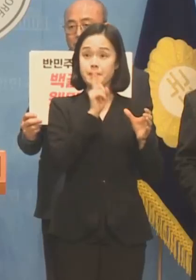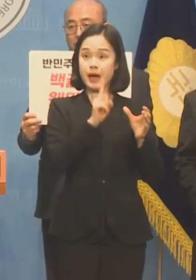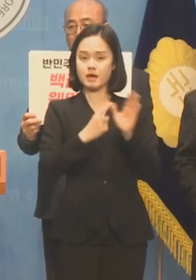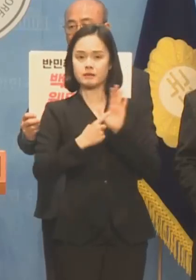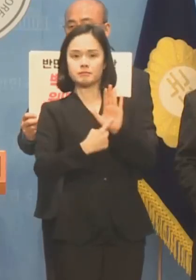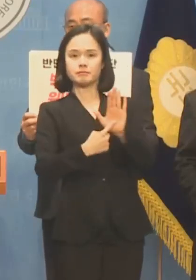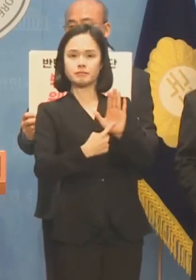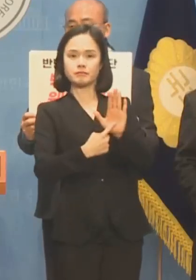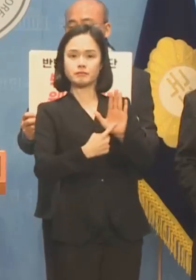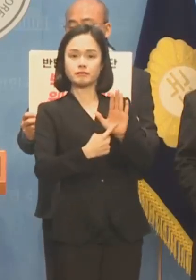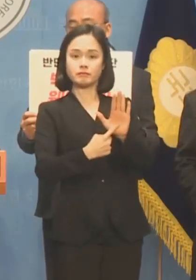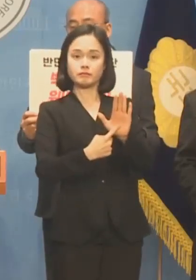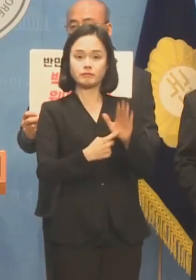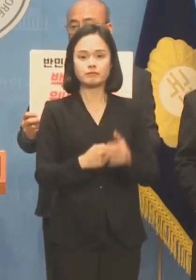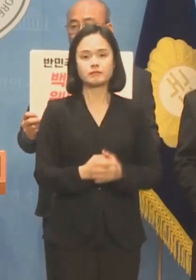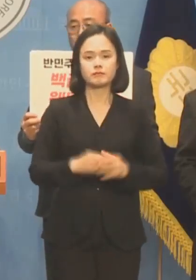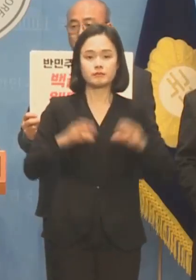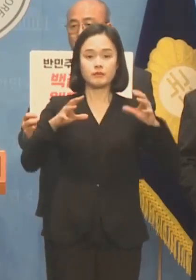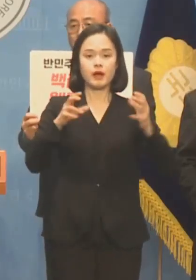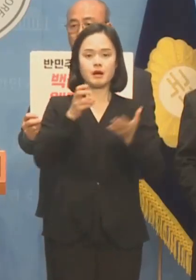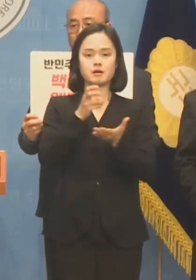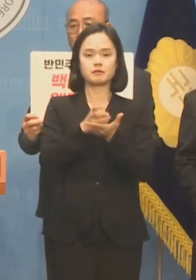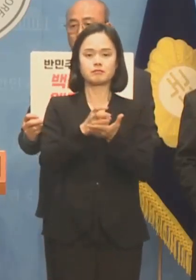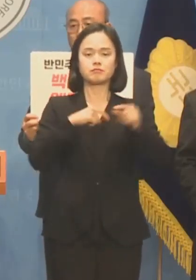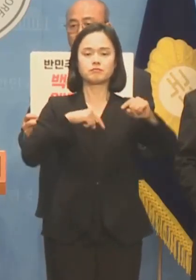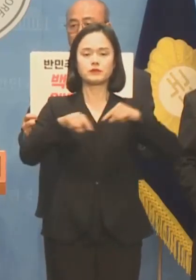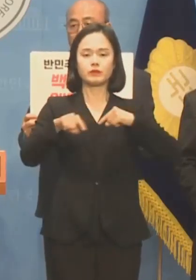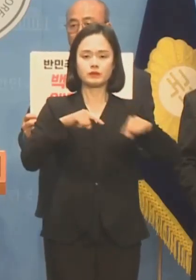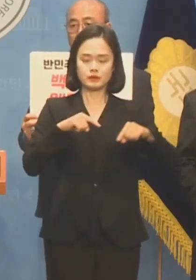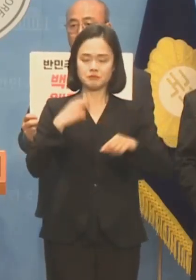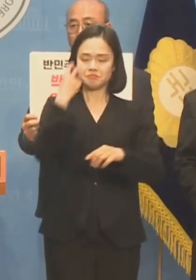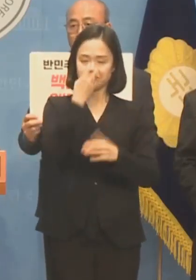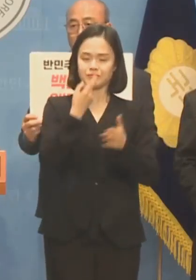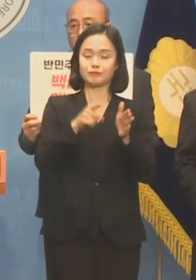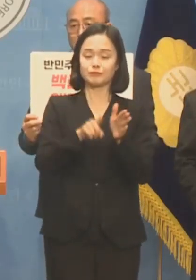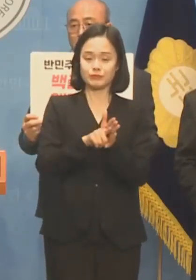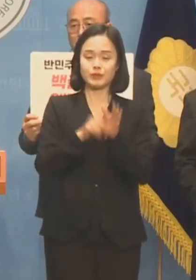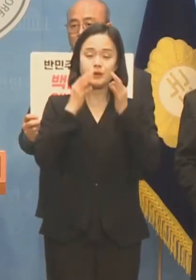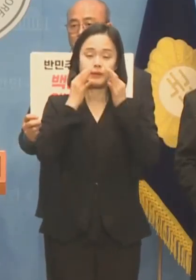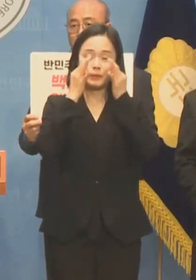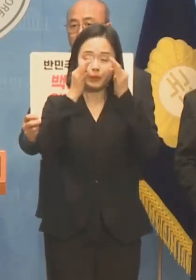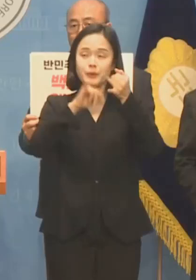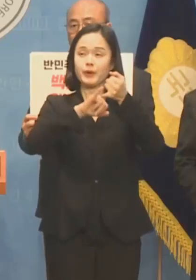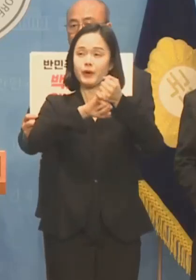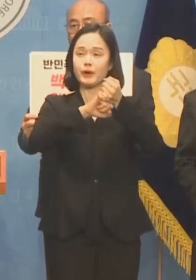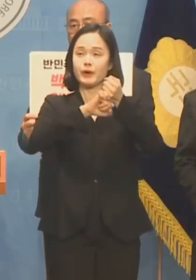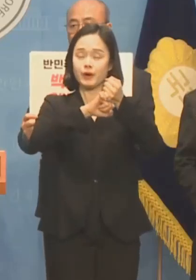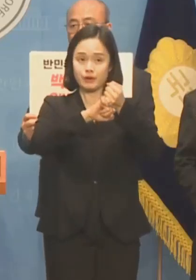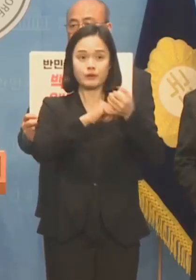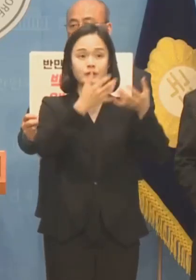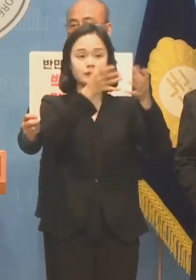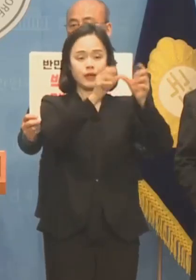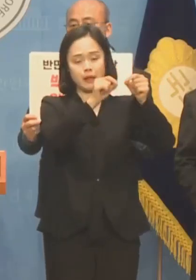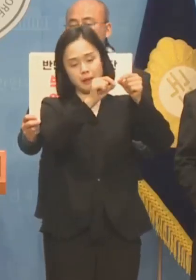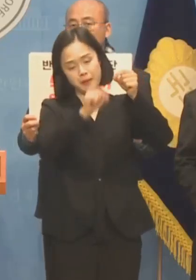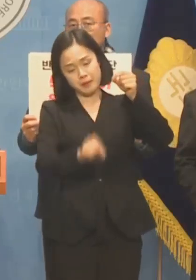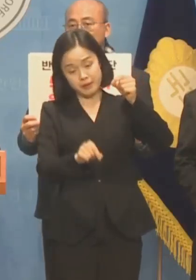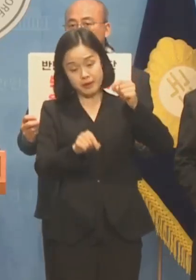질서를 수호하기 위한 노력을 다할 것이라며 산하 조직으로 백골단을 운영할 것이라고